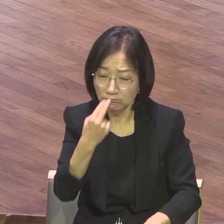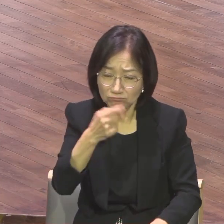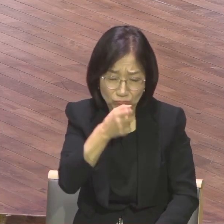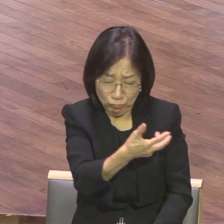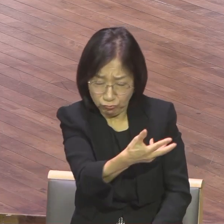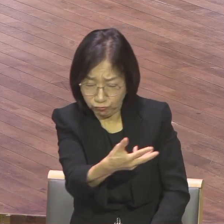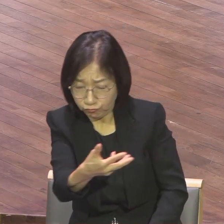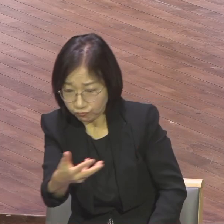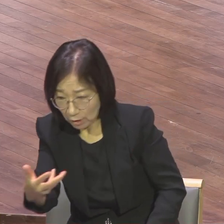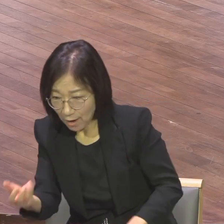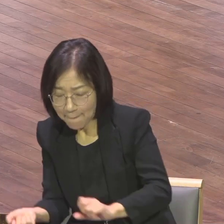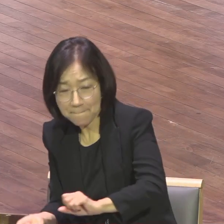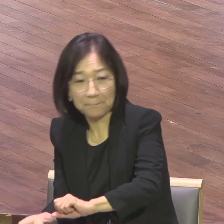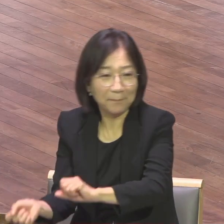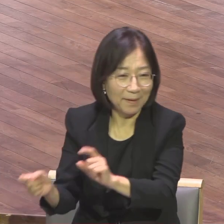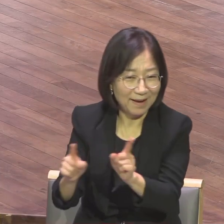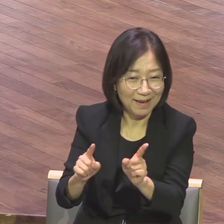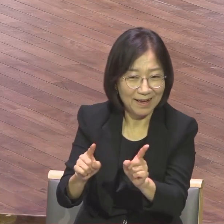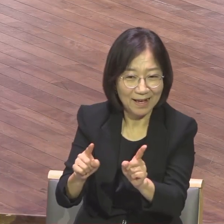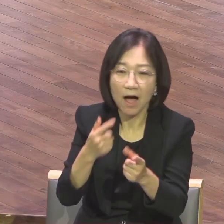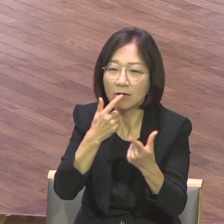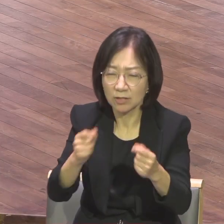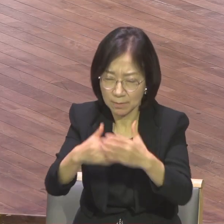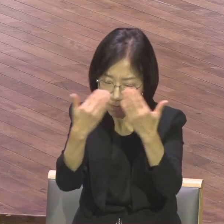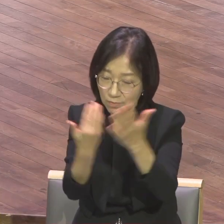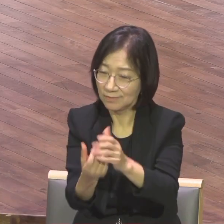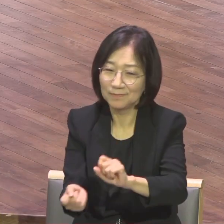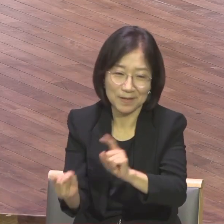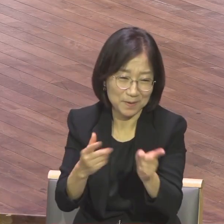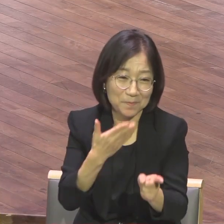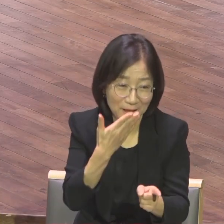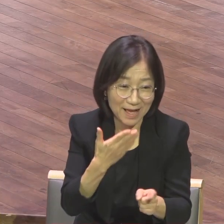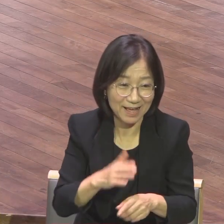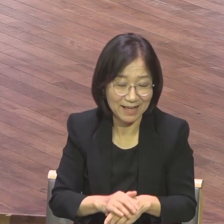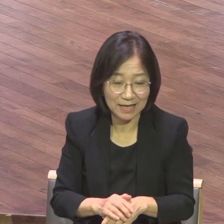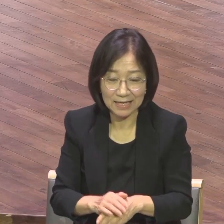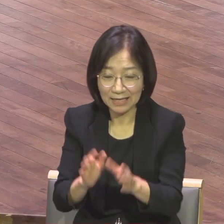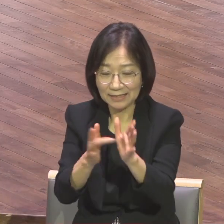그랬는데 생명수에 거는 대신 예수 그리스도를